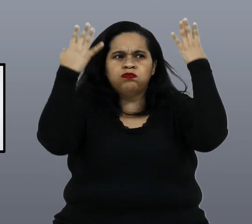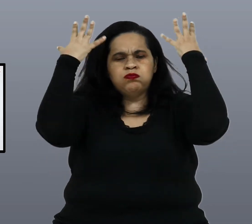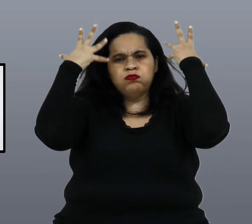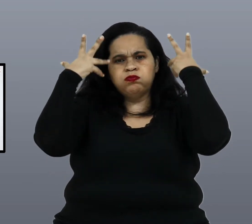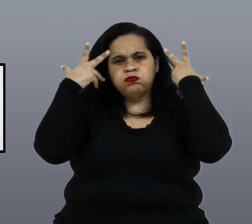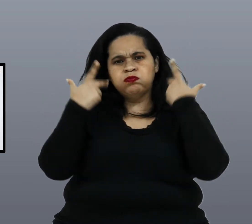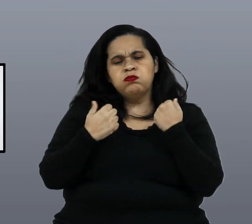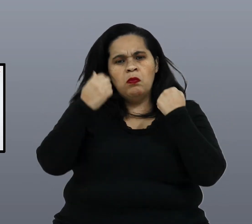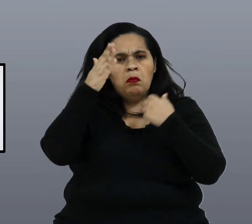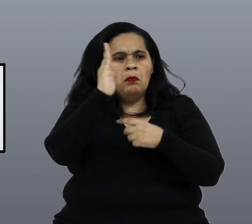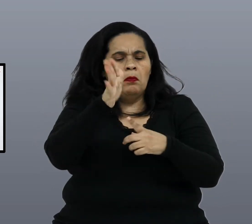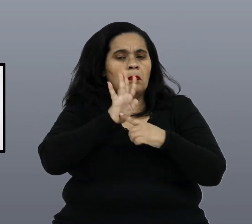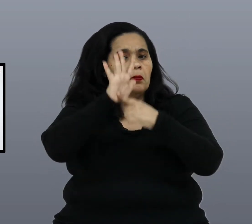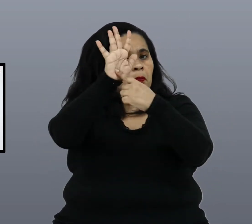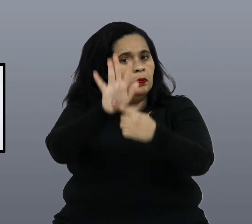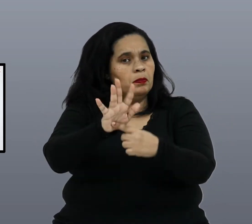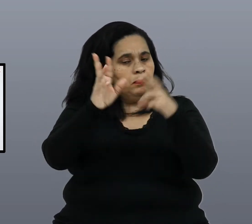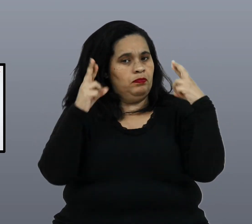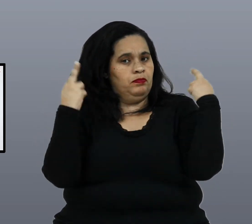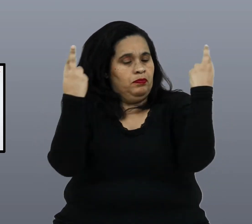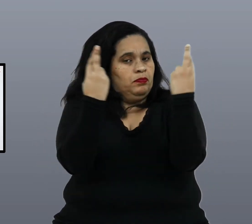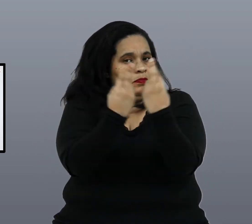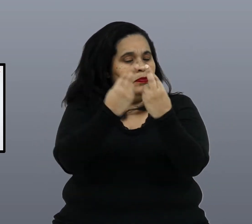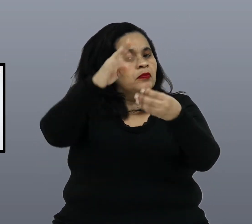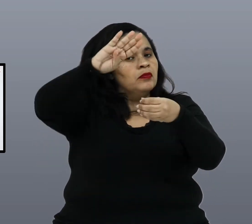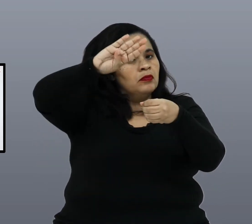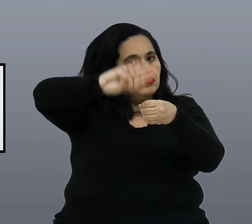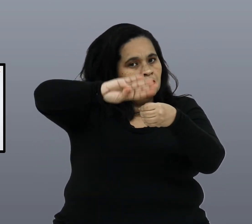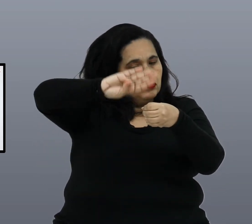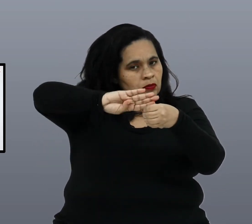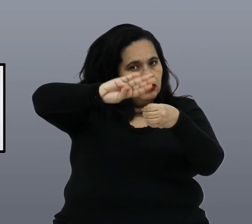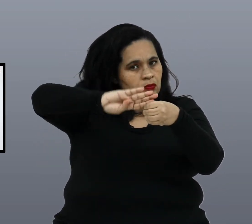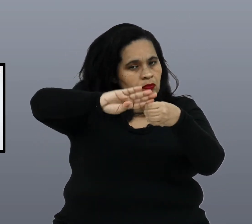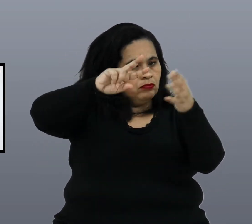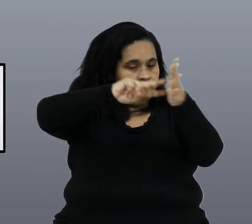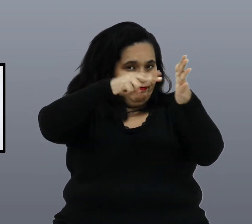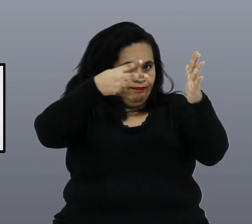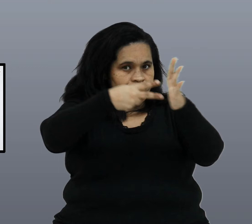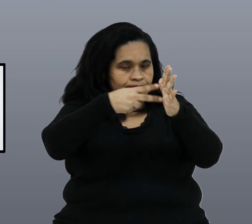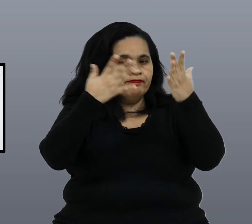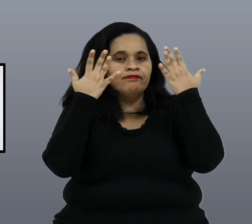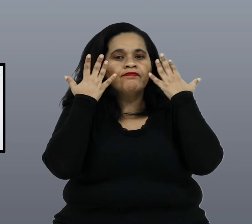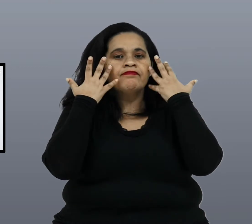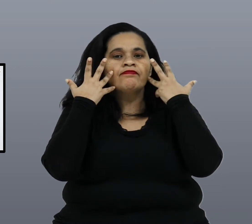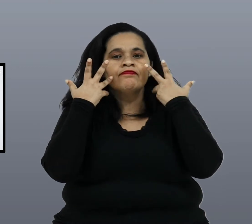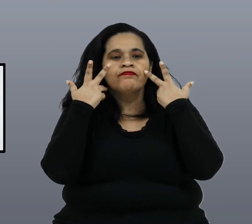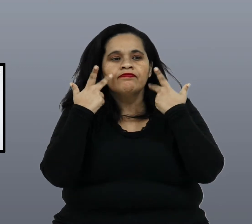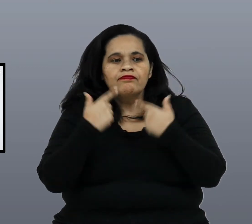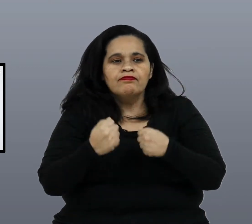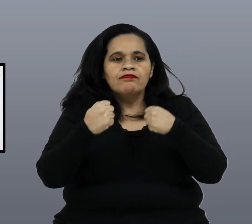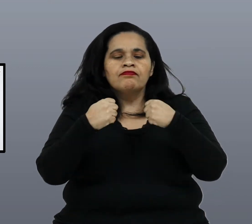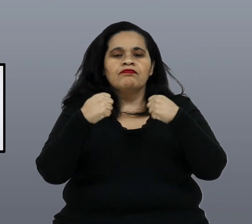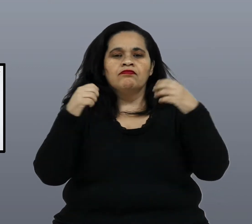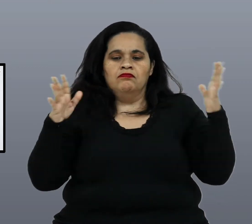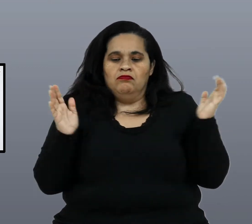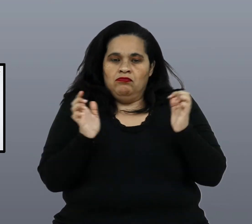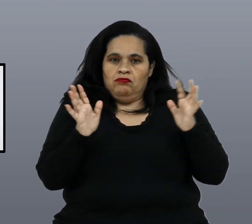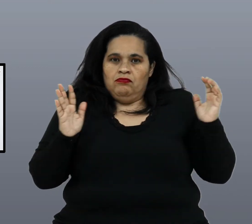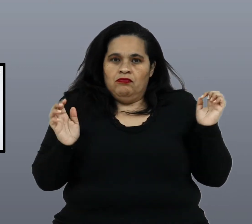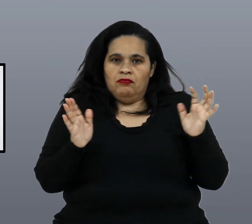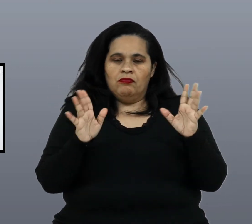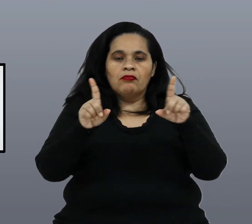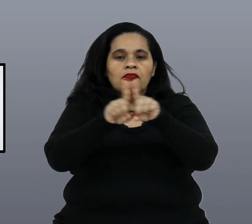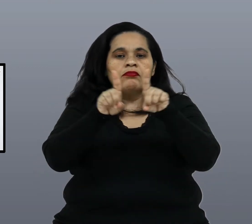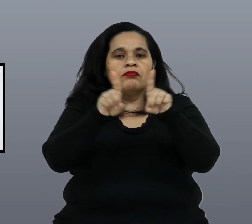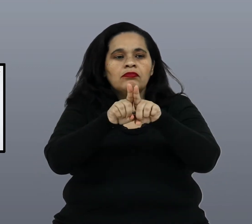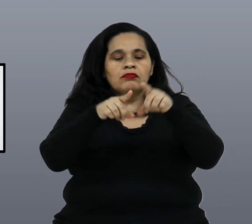já apresentam esses reinos. O reino babilônico, na pessoa do leão com asas, e também o urso, que é o